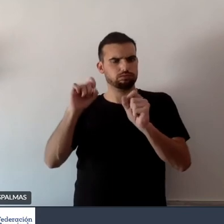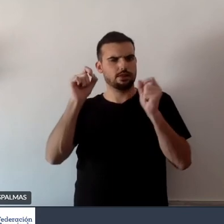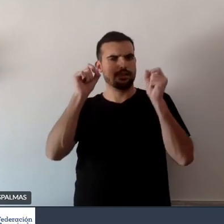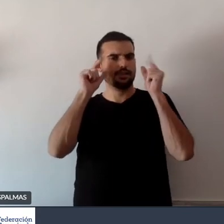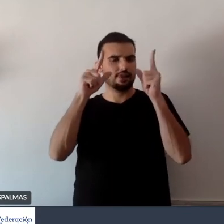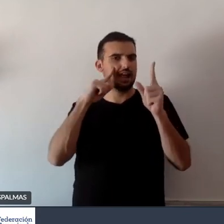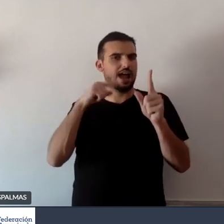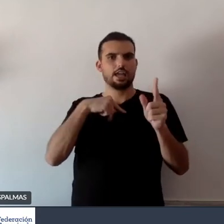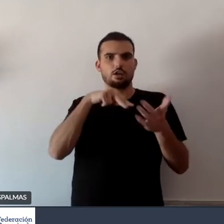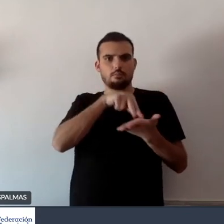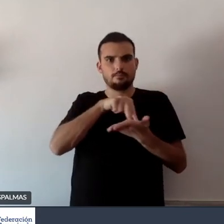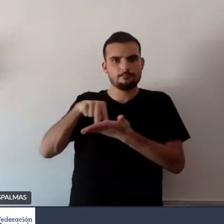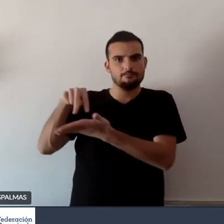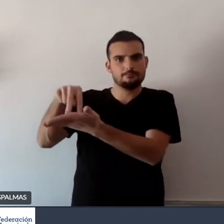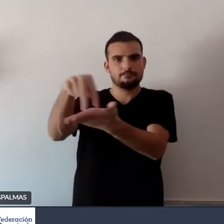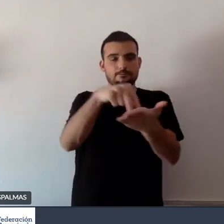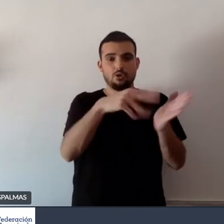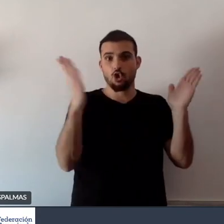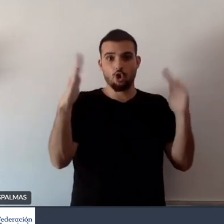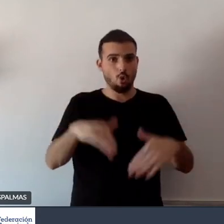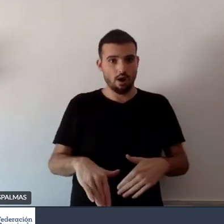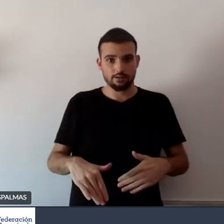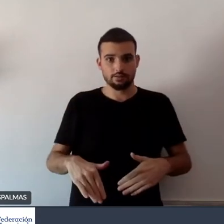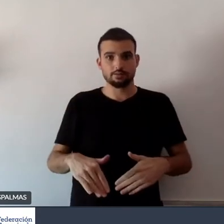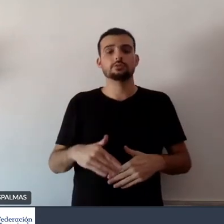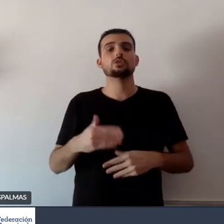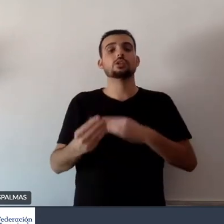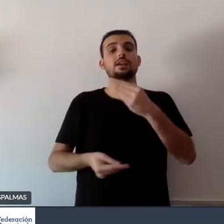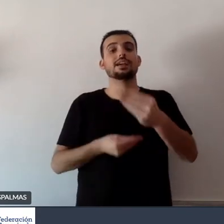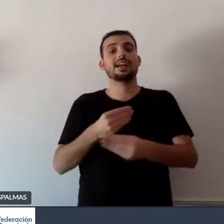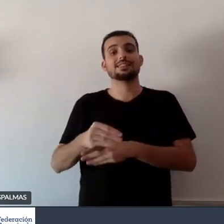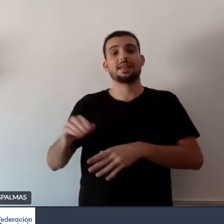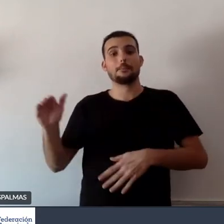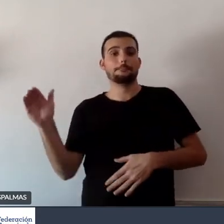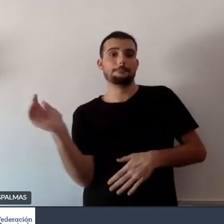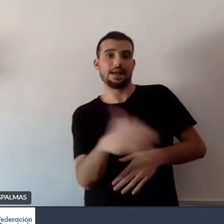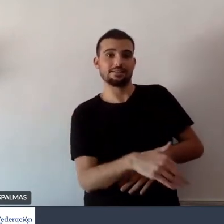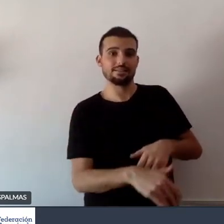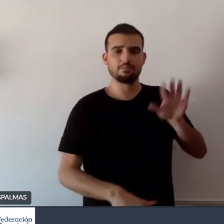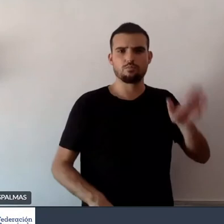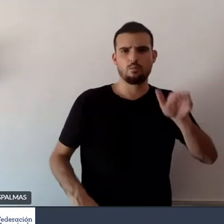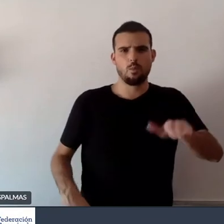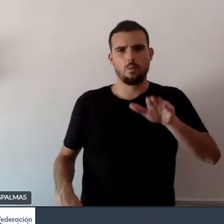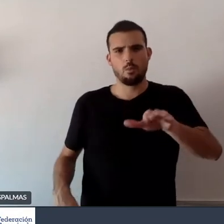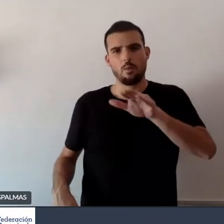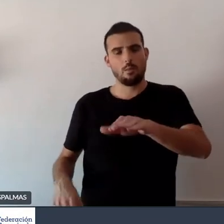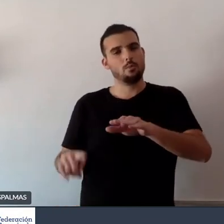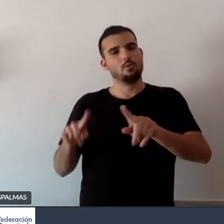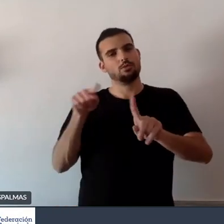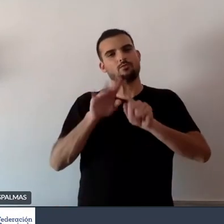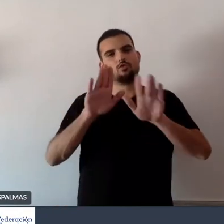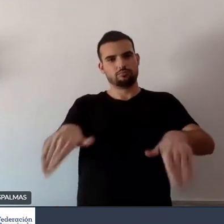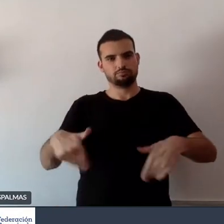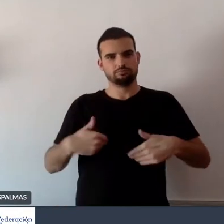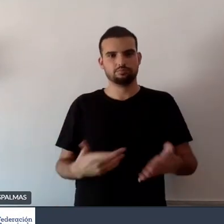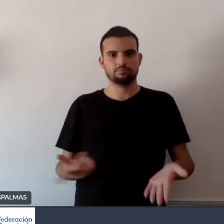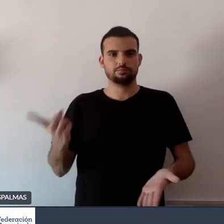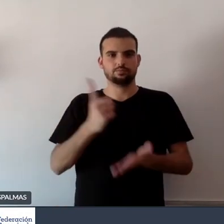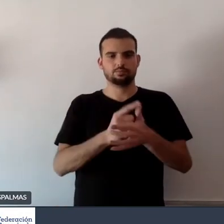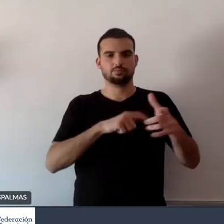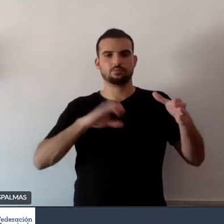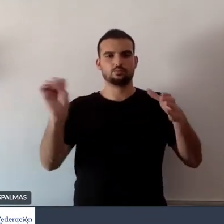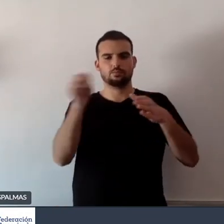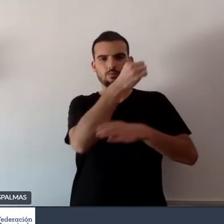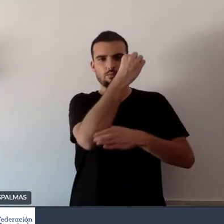posición y mete el pase para que ataquen en dribbling la recuperación de Balde. Penetración de fondo, no se